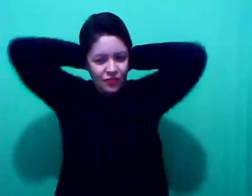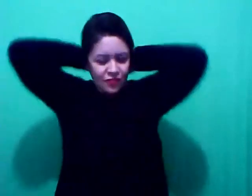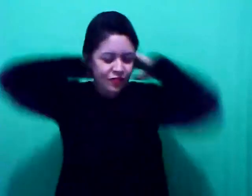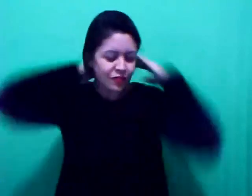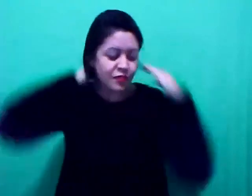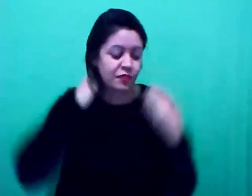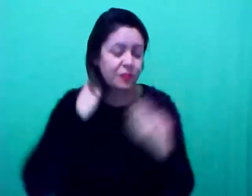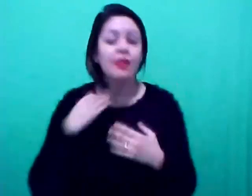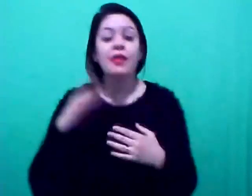né?